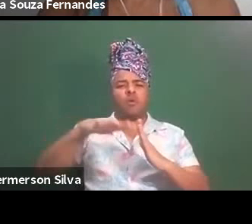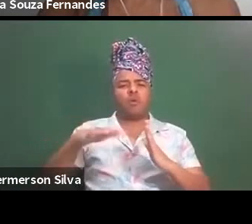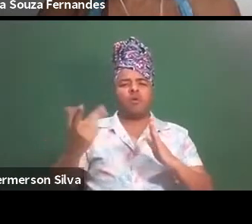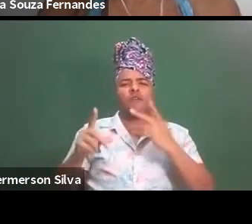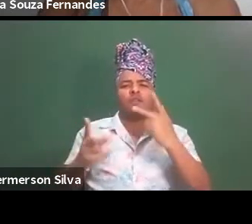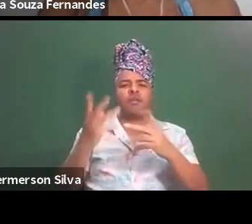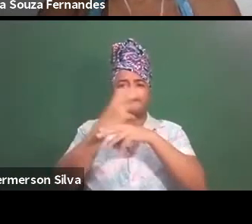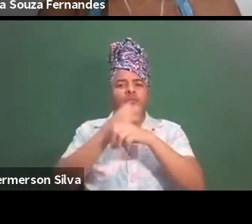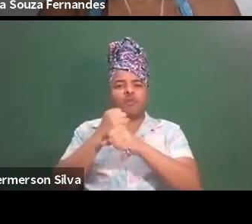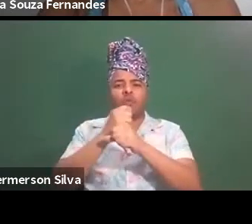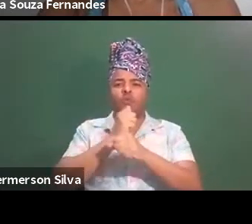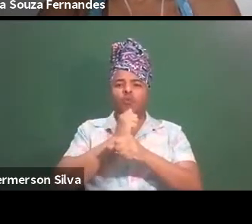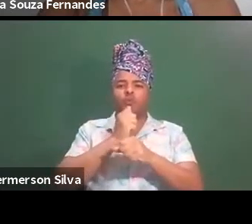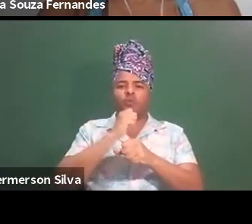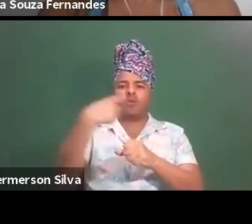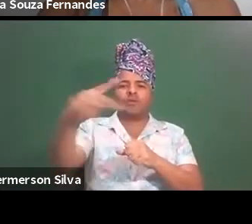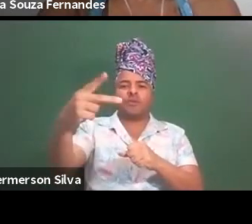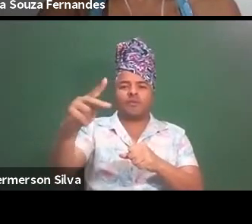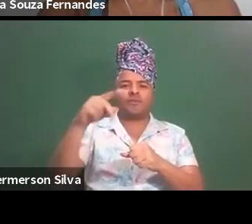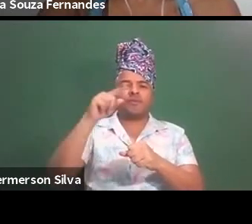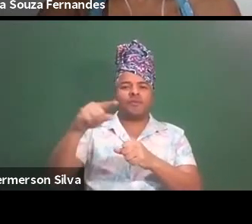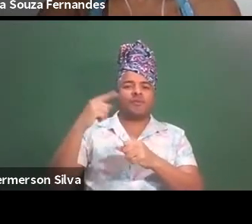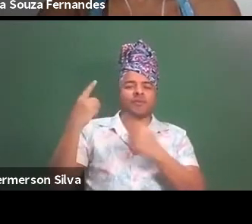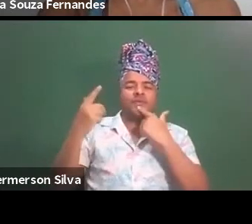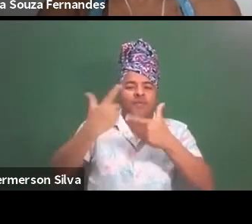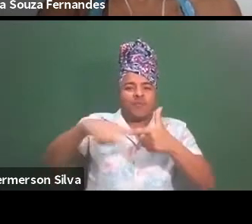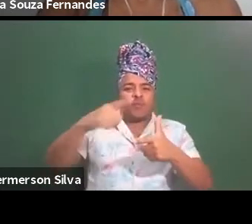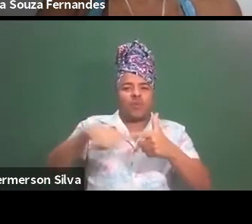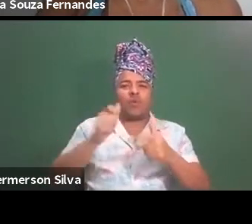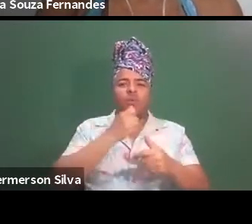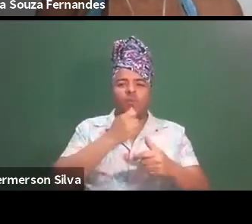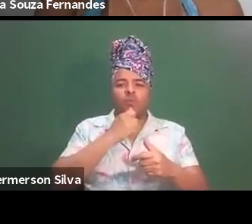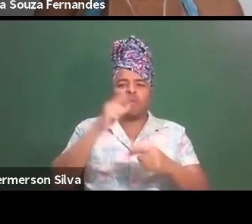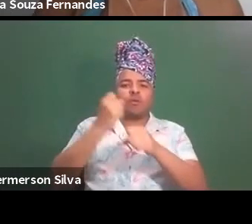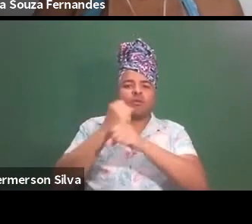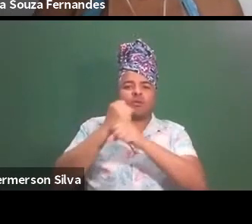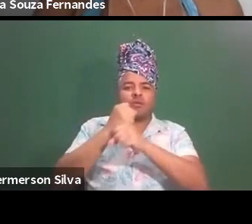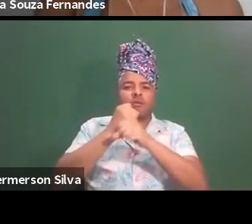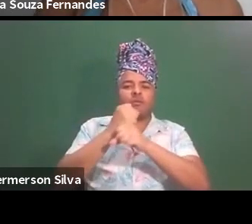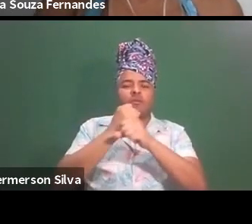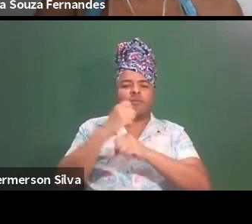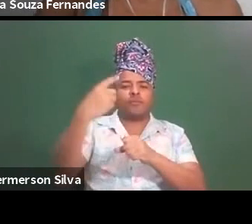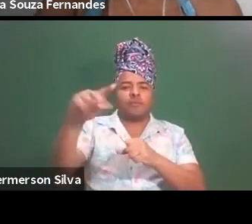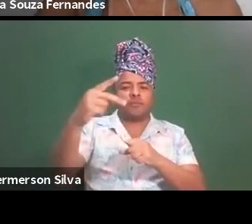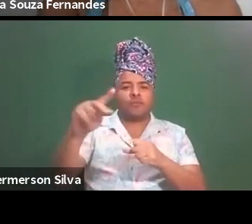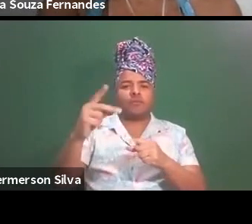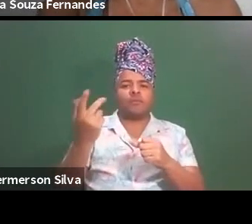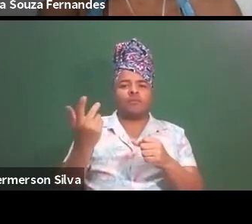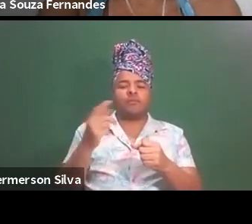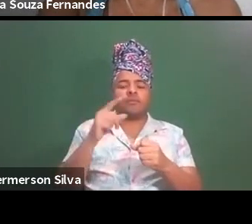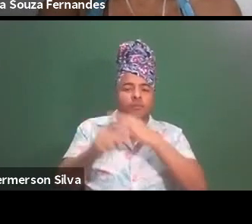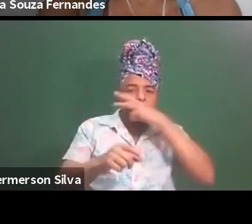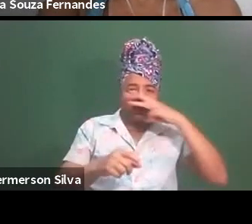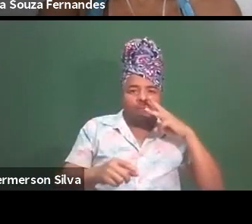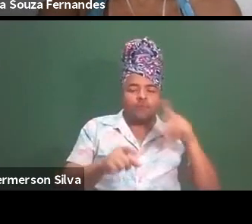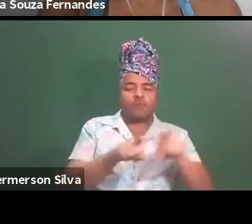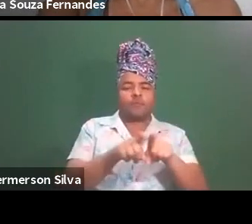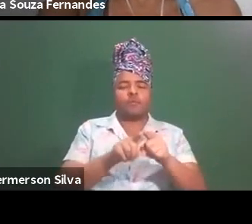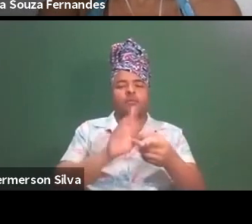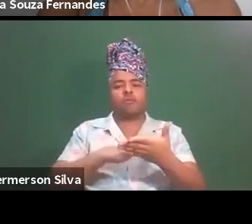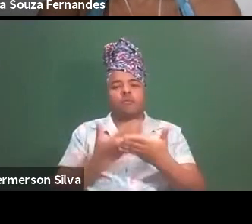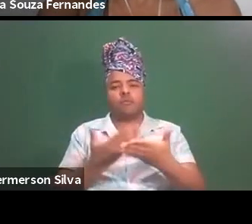falar quanto tempo para não criar problemas, tem muito tempo. O Emerson, quando ele